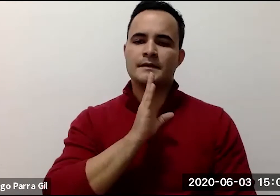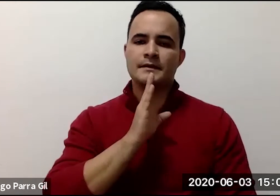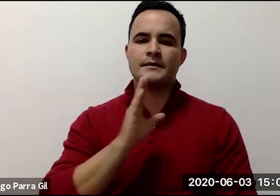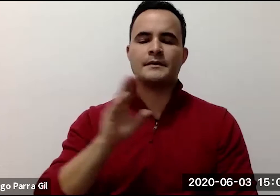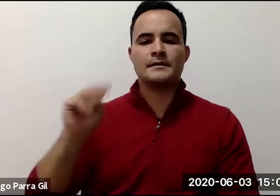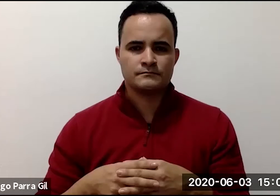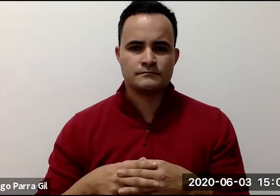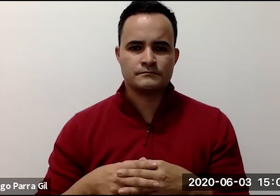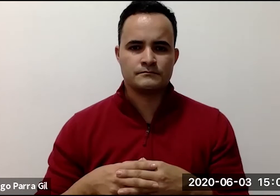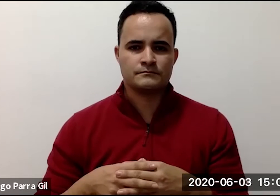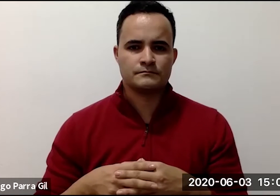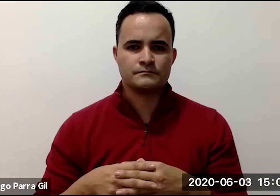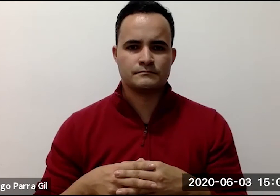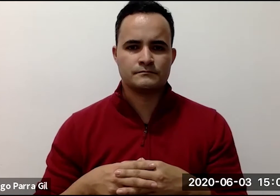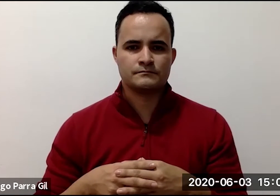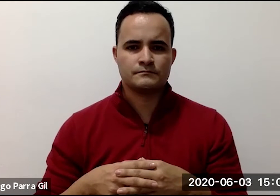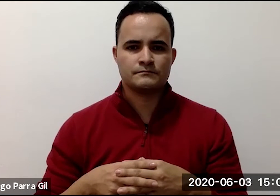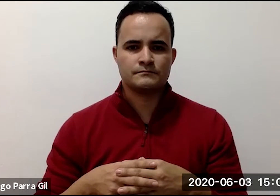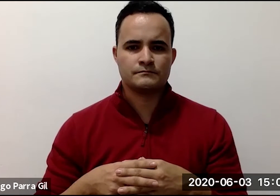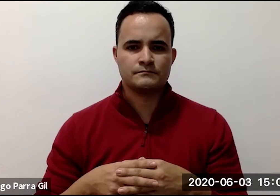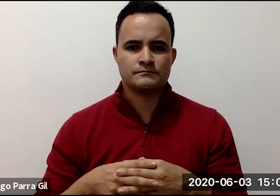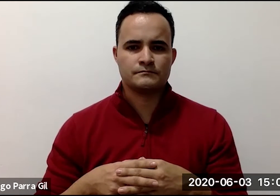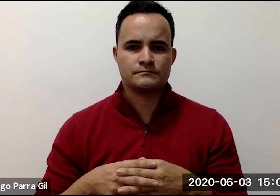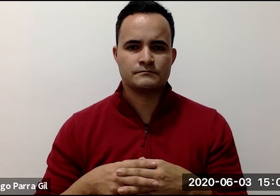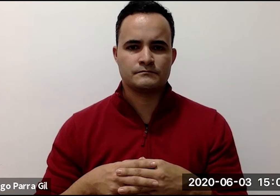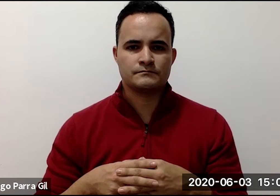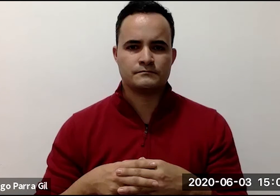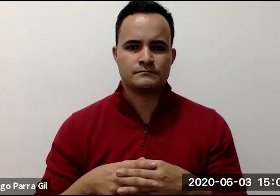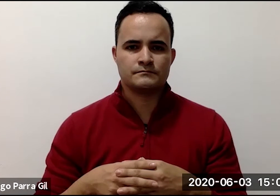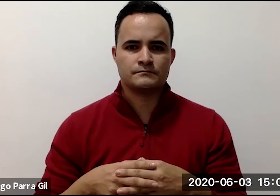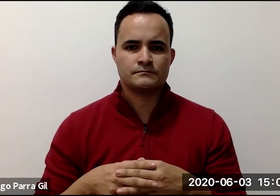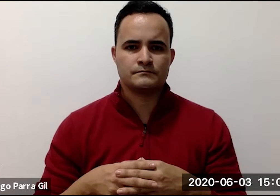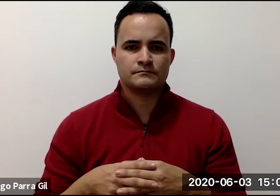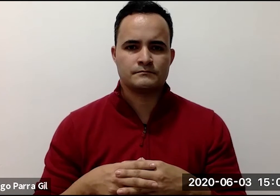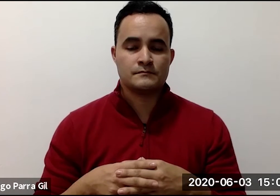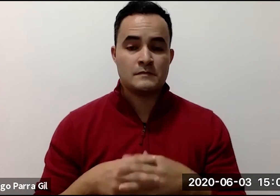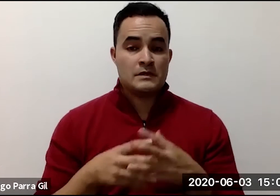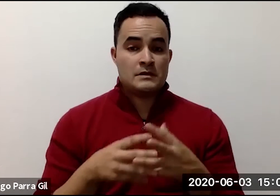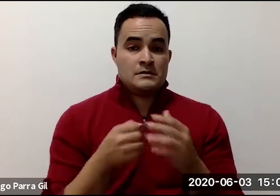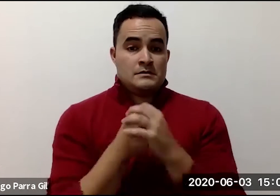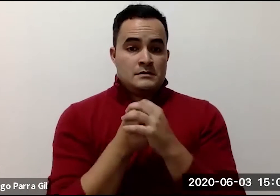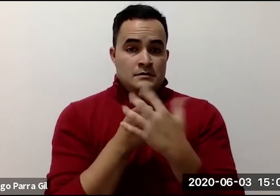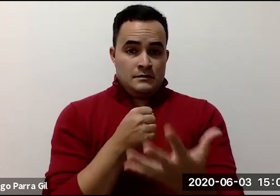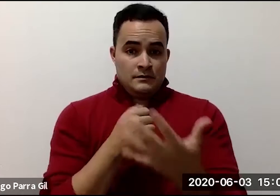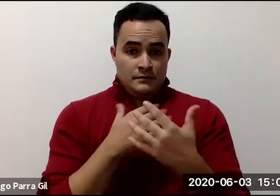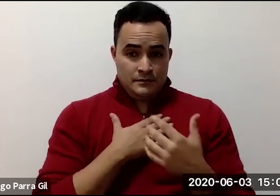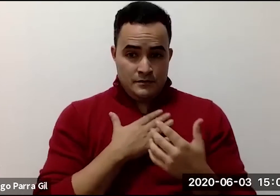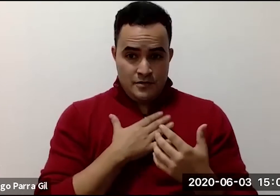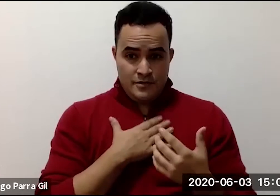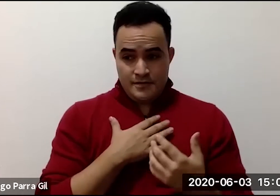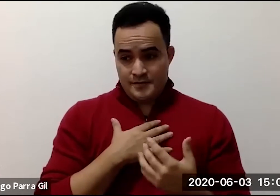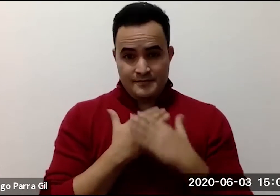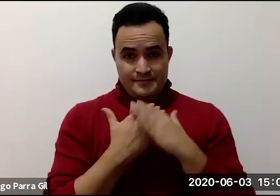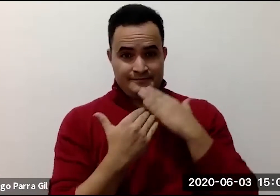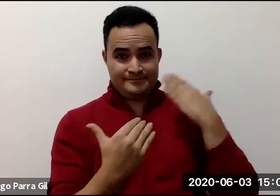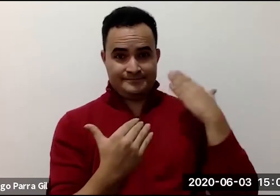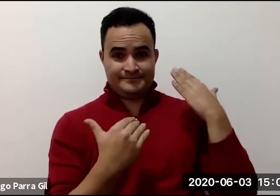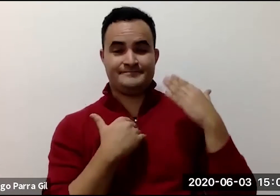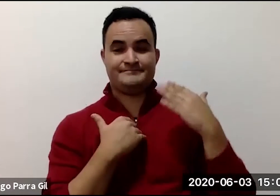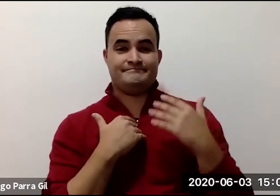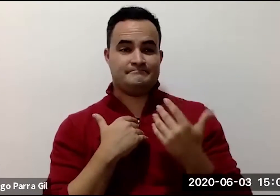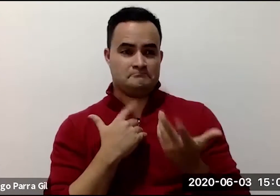Mariela. Les confieso que para esta invitación sobre nuevas normalidades,